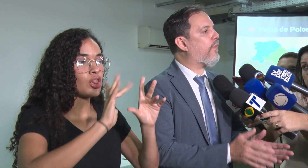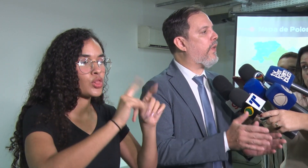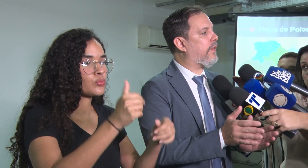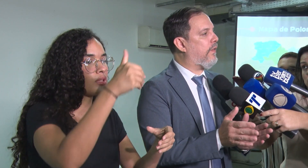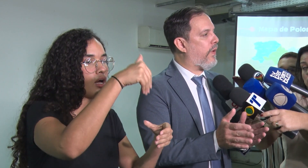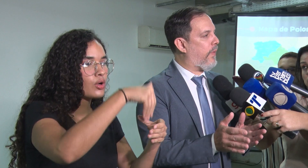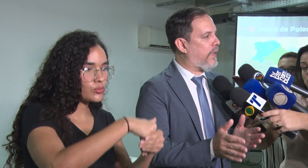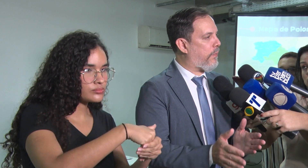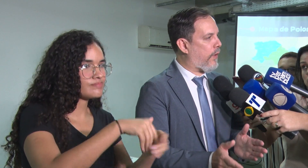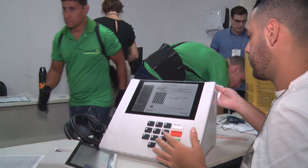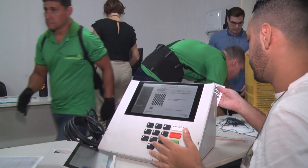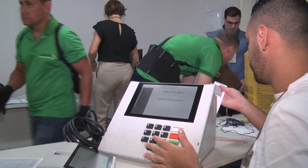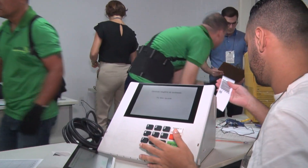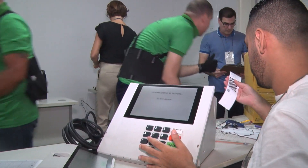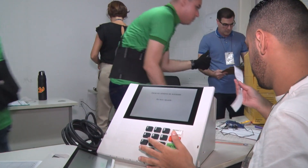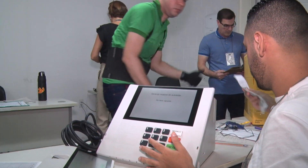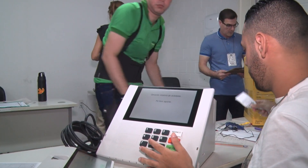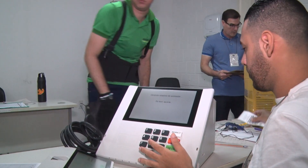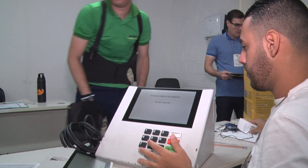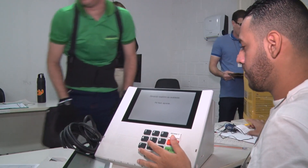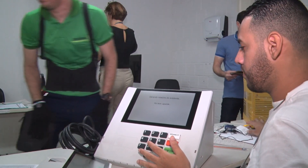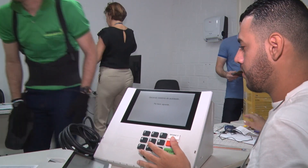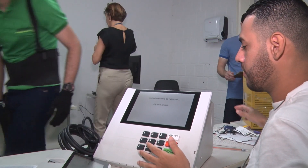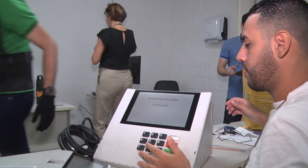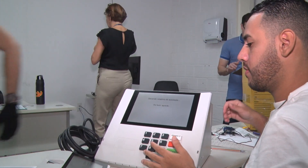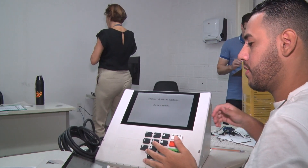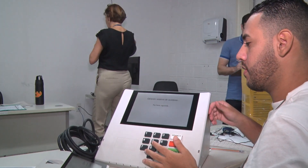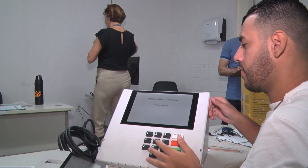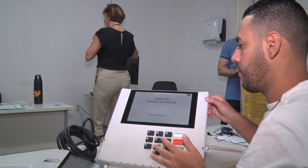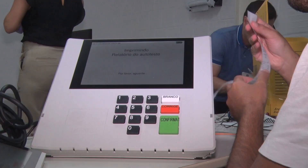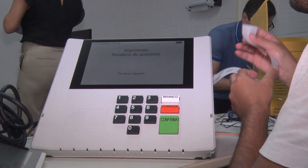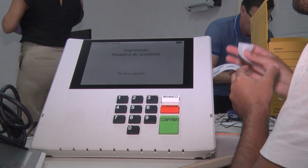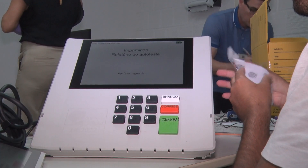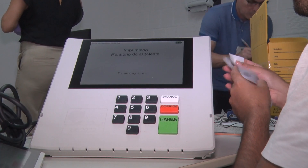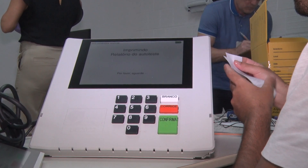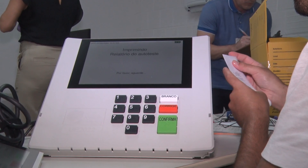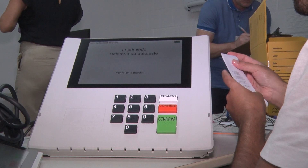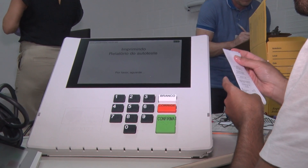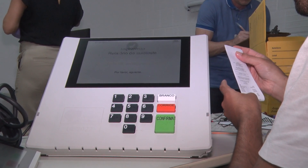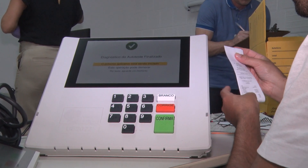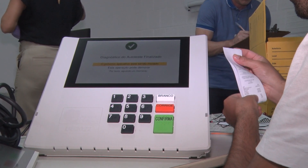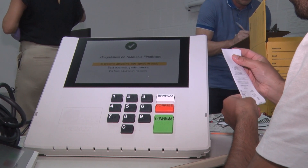vão efetivamente para os seus locais de votação. A urna, ela tem